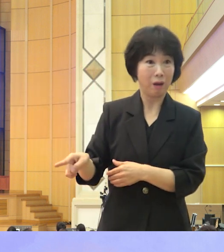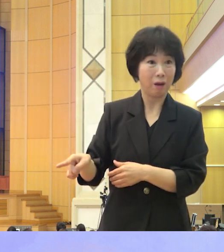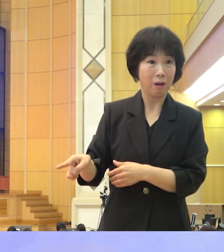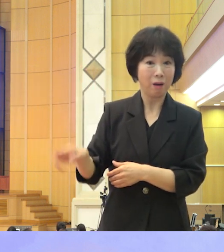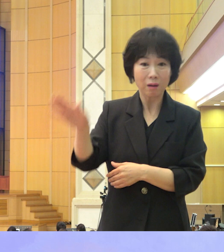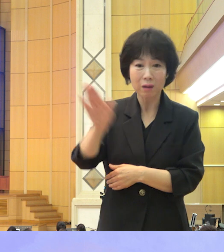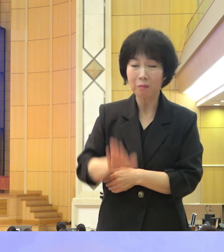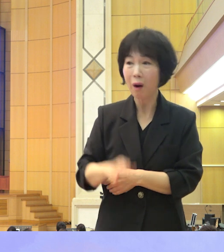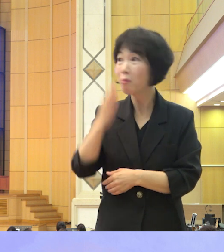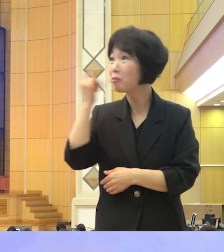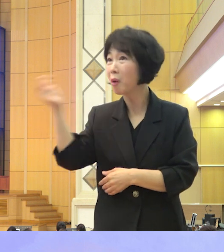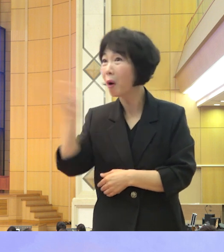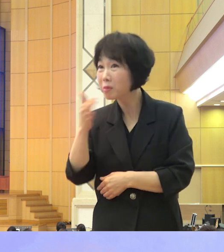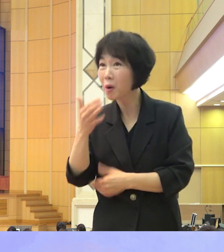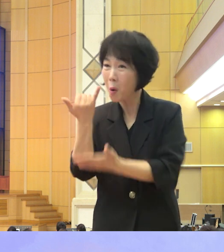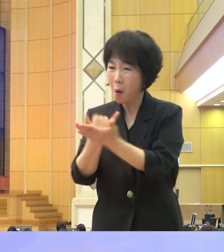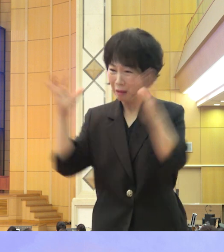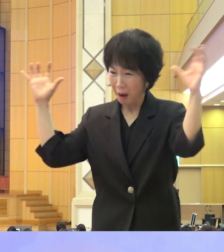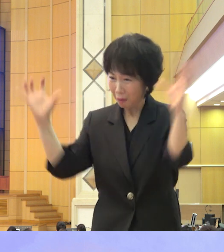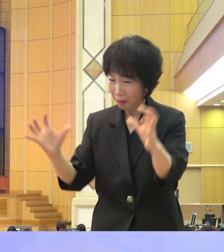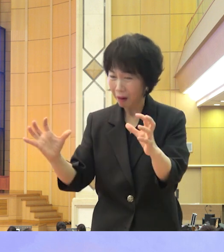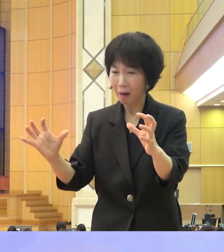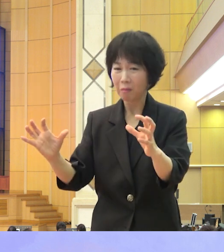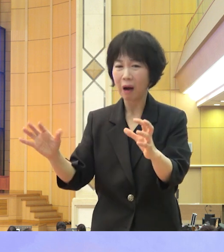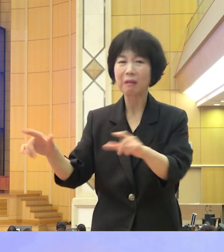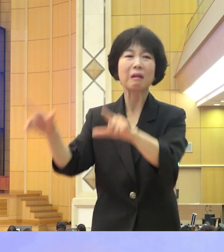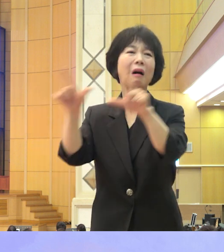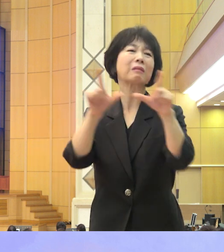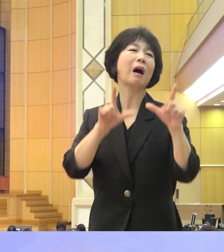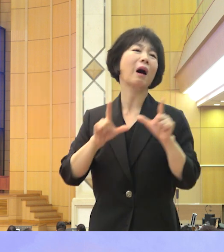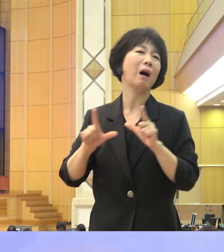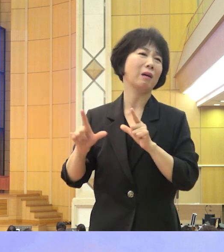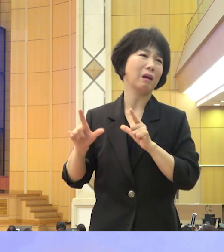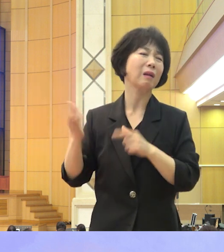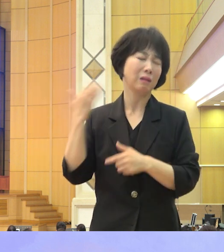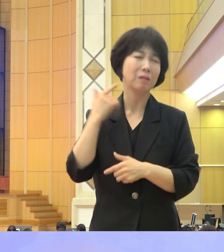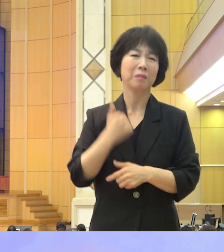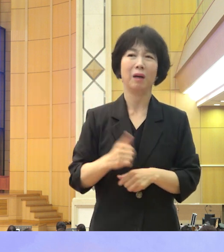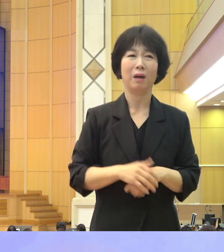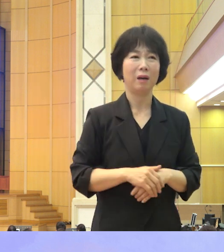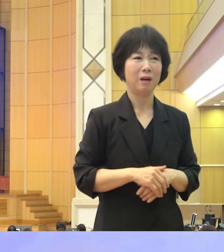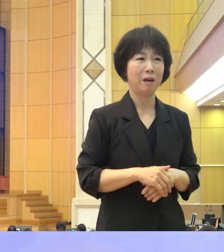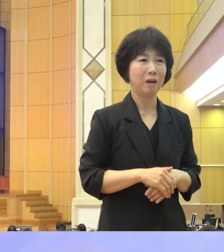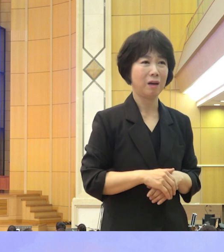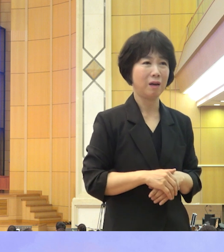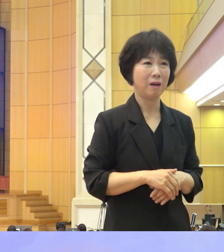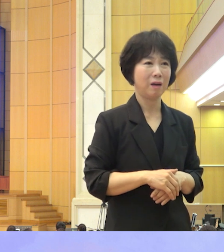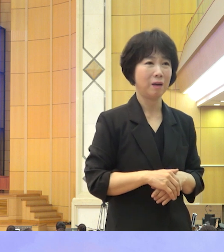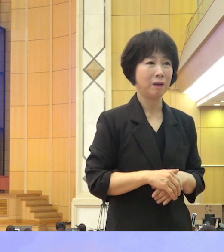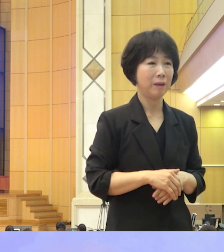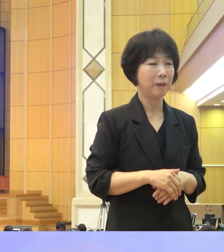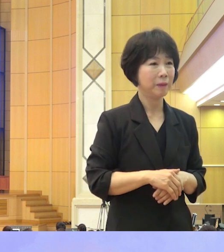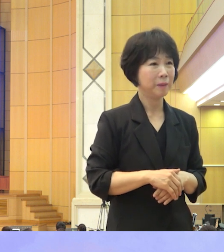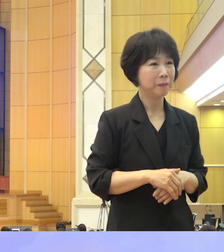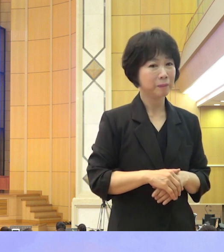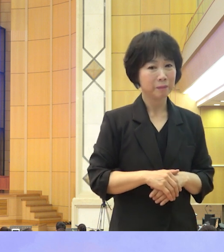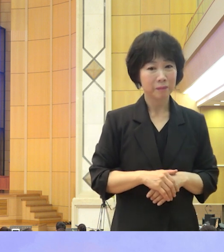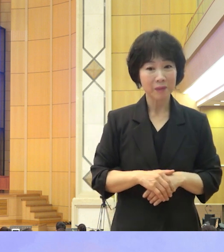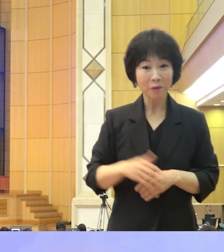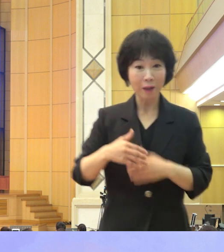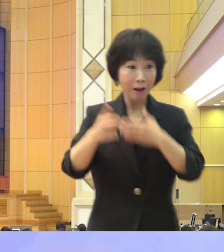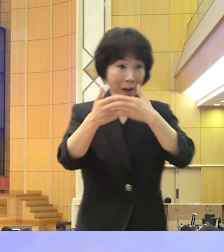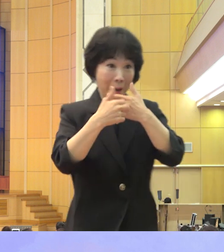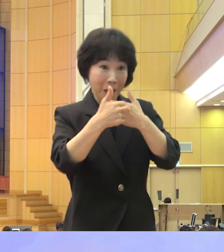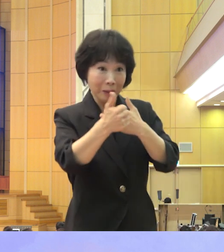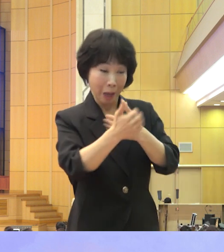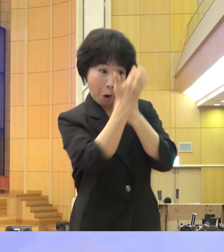분들이 입원하고 치료받는 병원입니다. 지금은 이제 그러지 않겠죠. 그런데 의사 선생님이